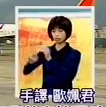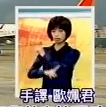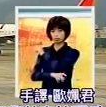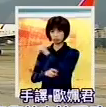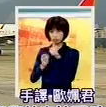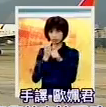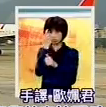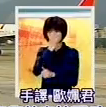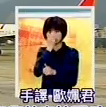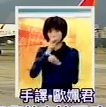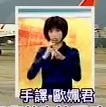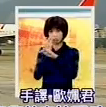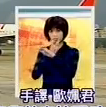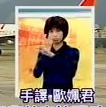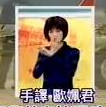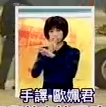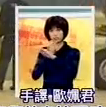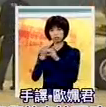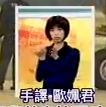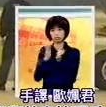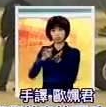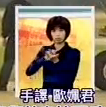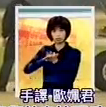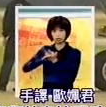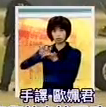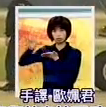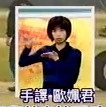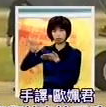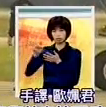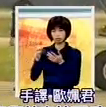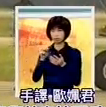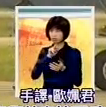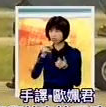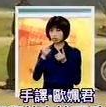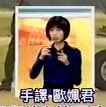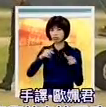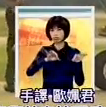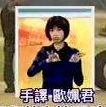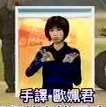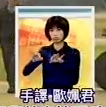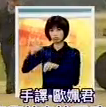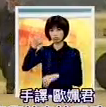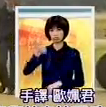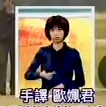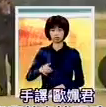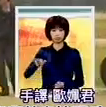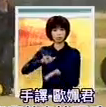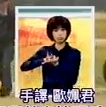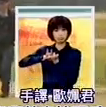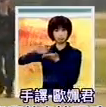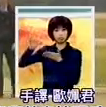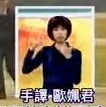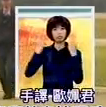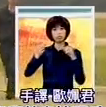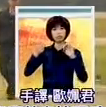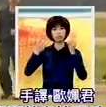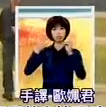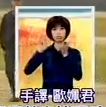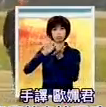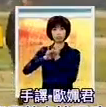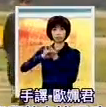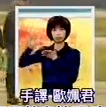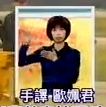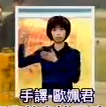的检查，准备起飞，显然是稍微有一点延迟的状况。而事实上，这个飞机表定是8点起飞，要